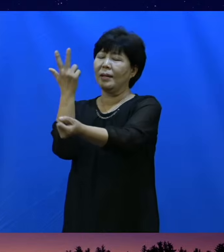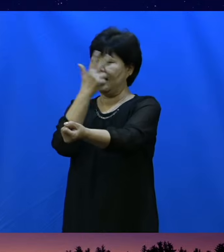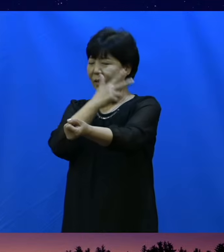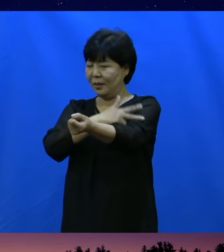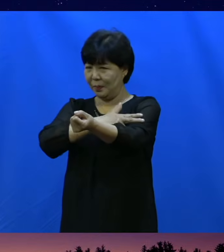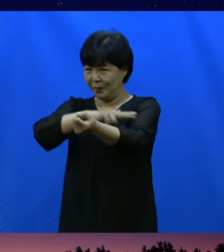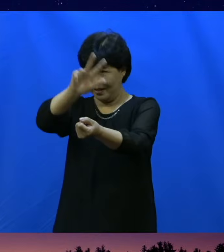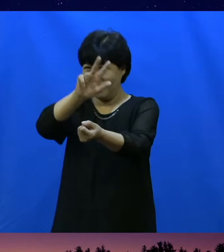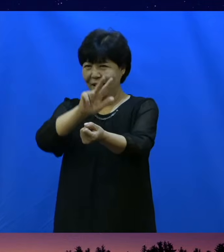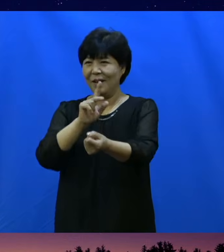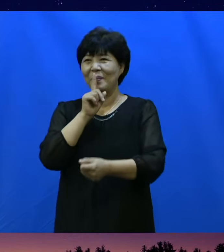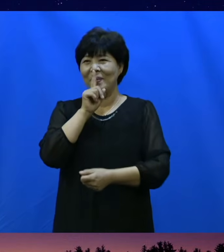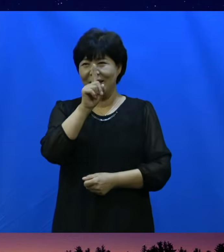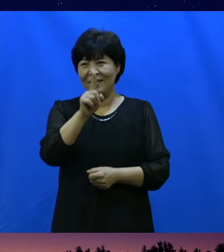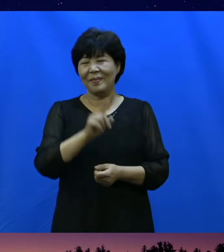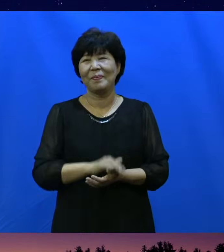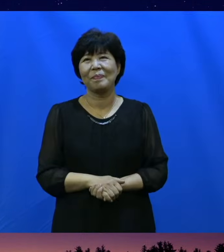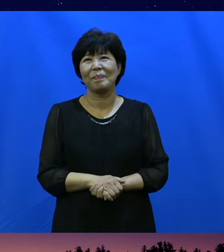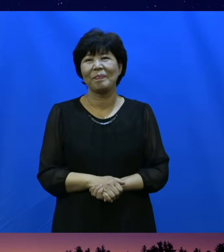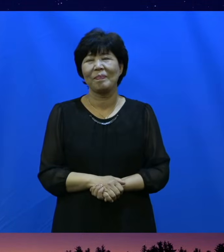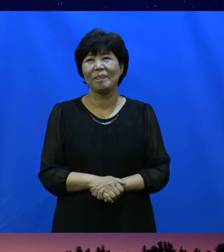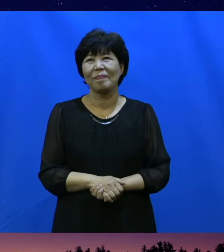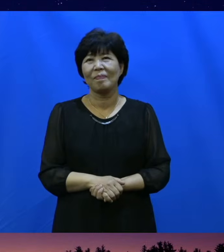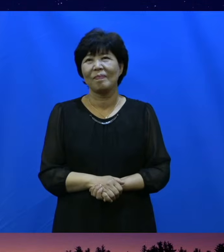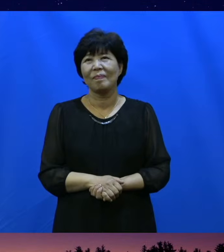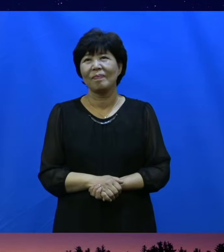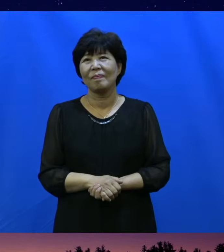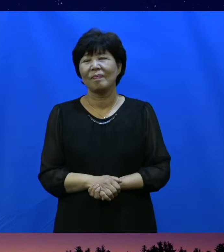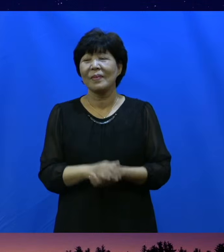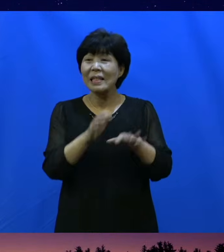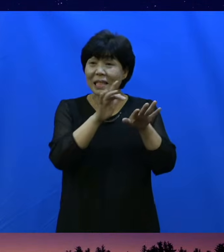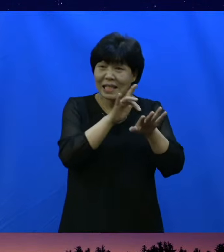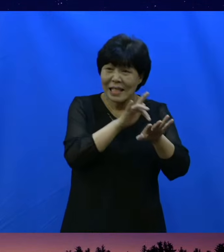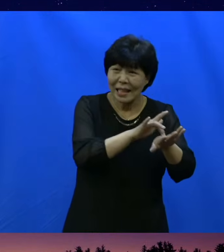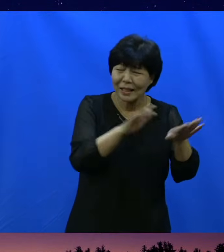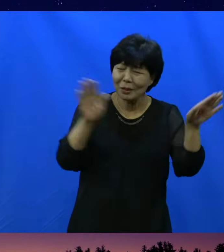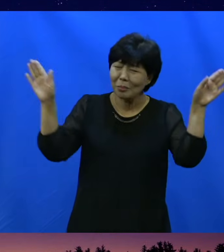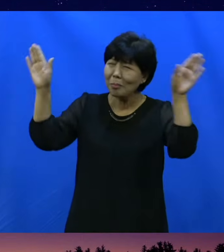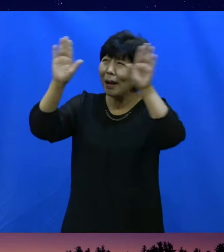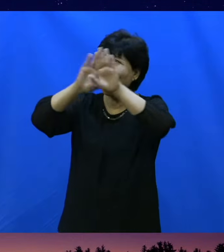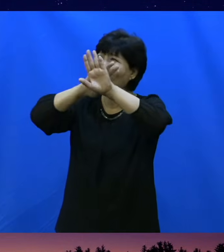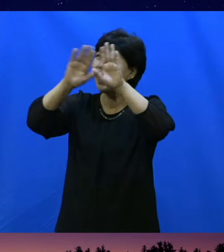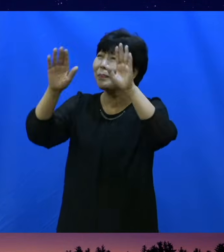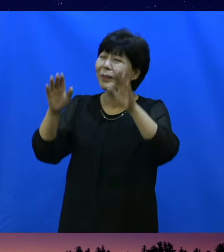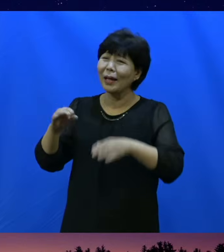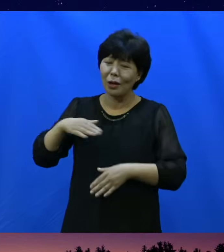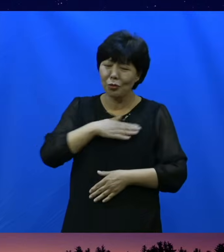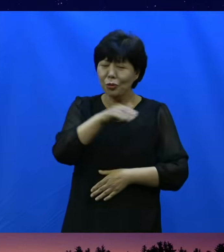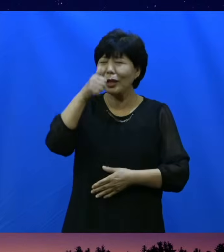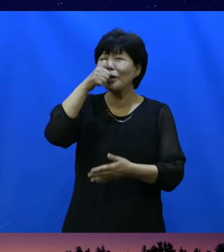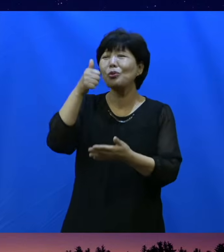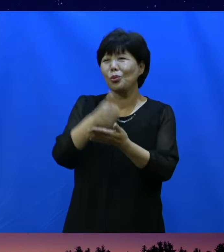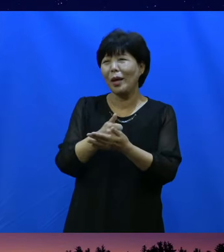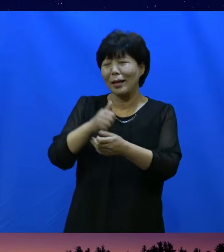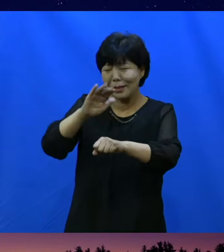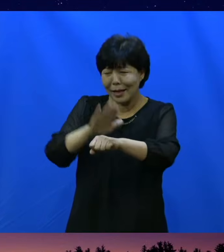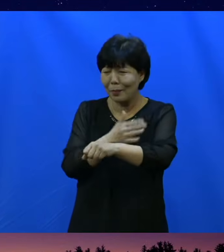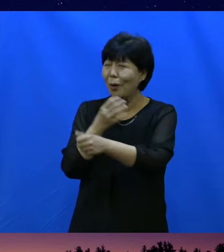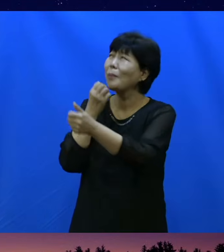여러분, 이 법정은 모든 하나님의 자녀들에게 지금도 계속되고 있어요. 사단은 밤낮으로 참수하고 있어요. 우리의 잘못과 죄를 지적하기에